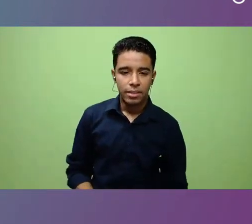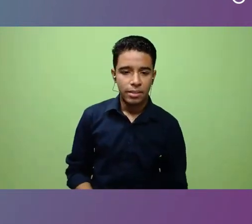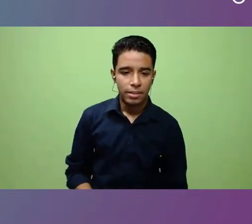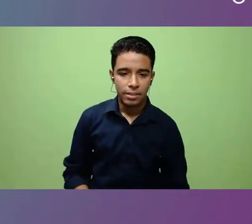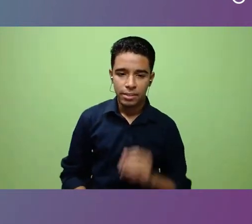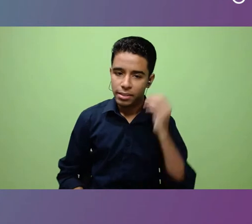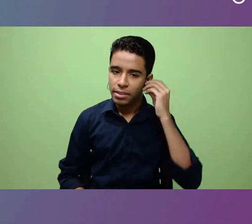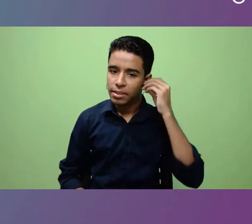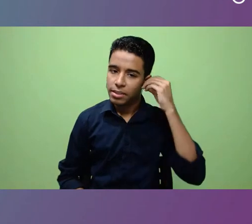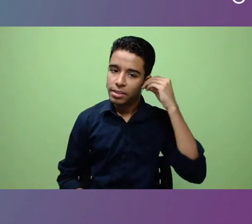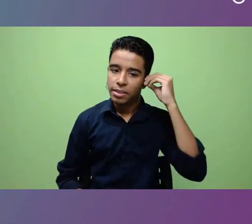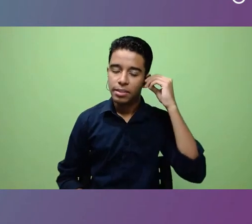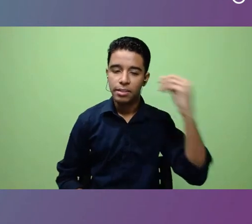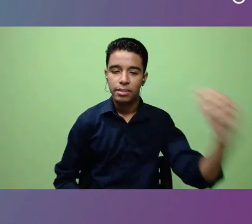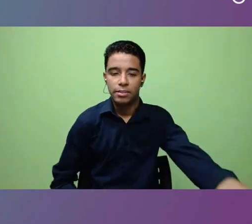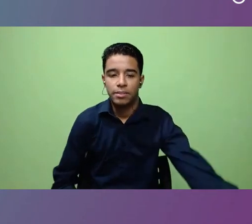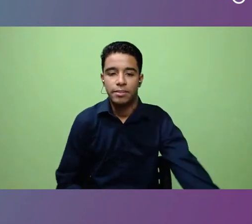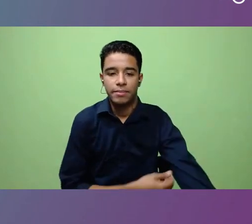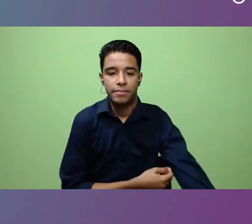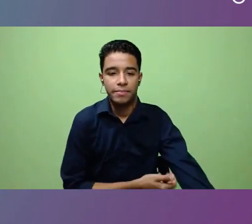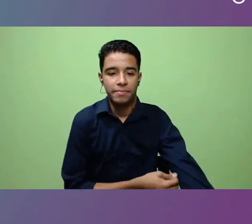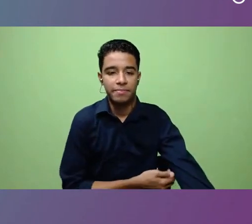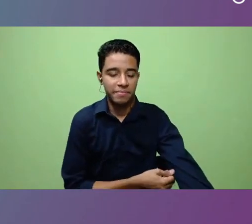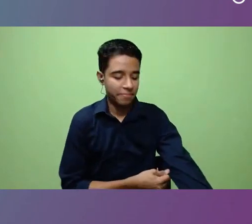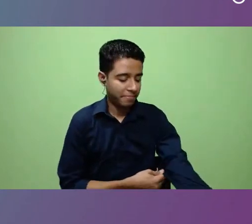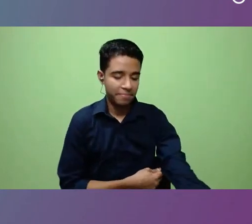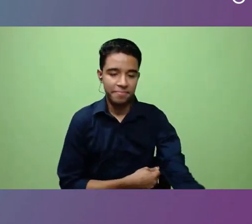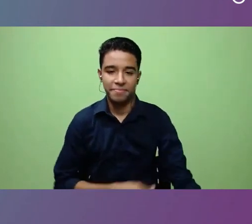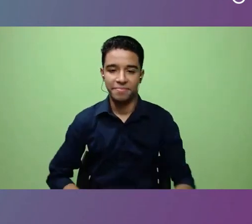Não tenho a mínima ideia.